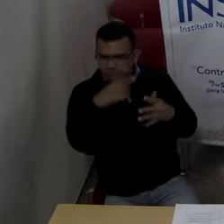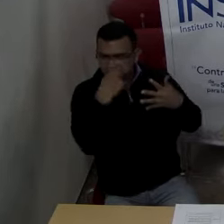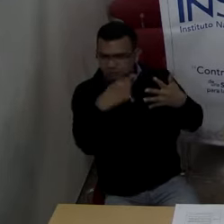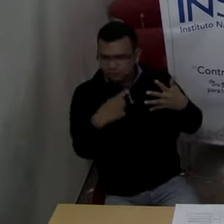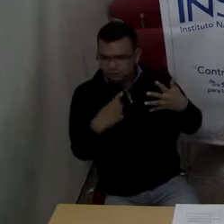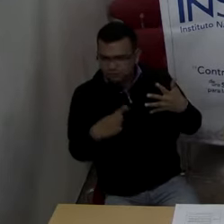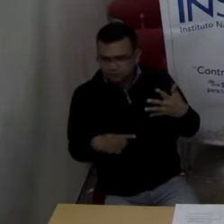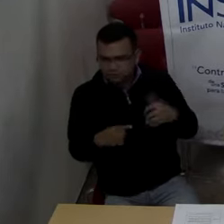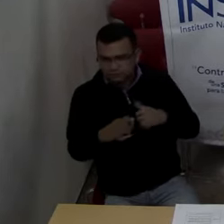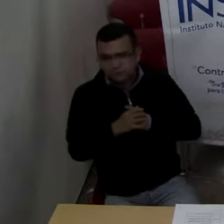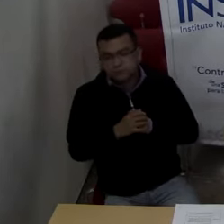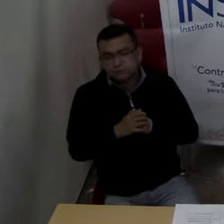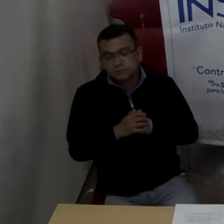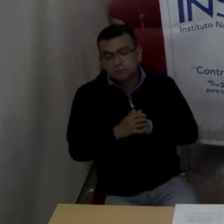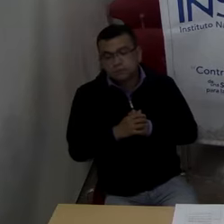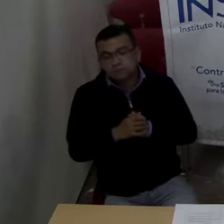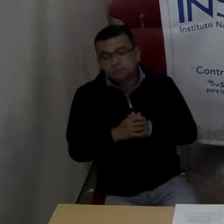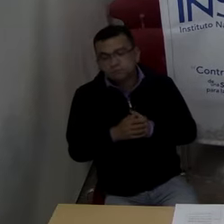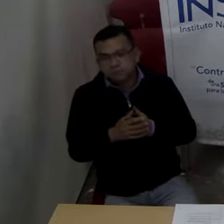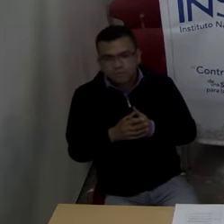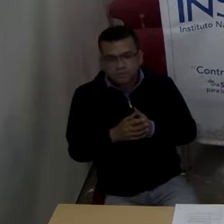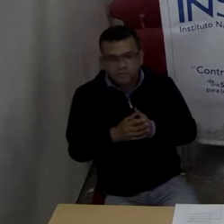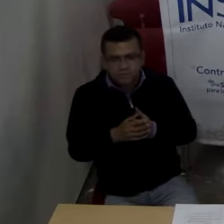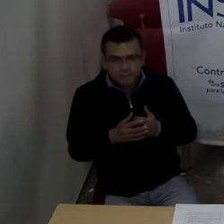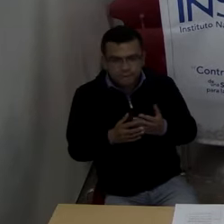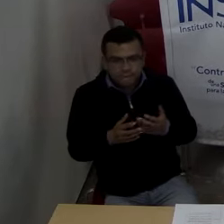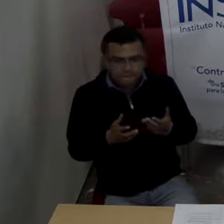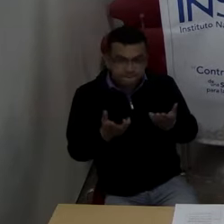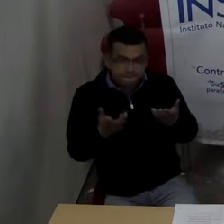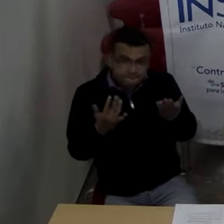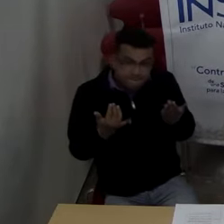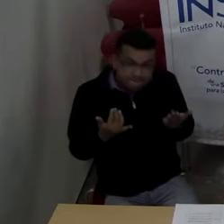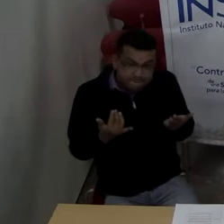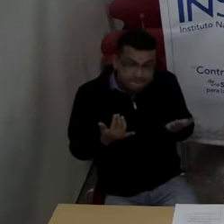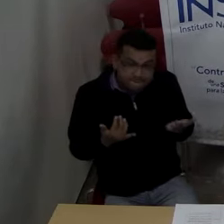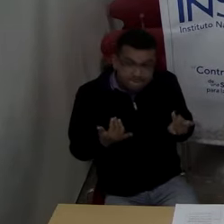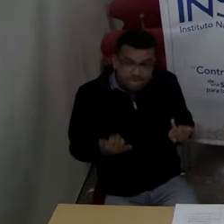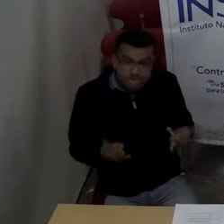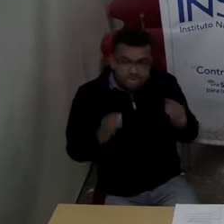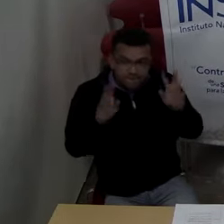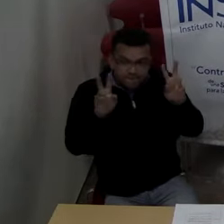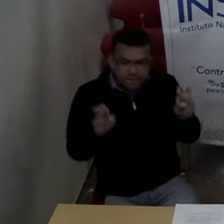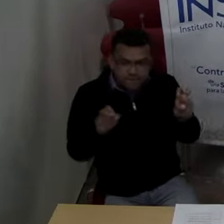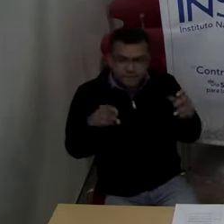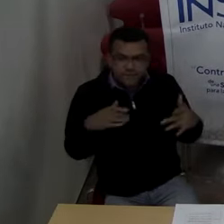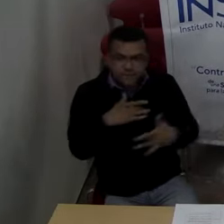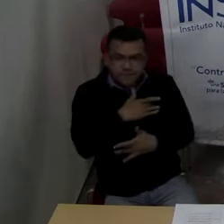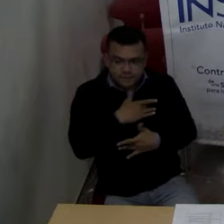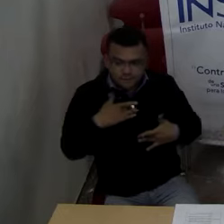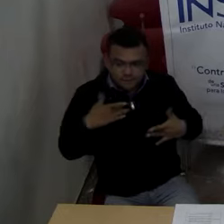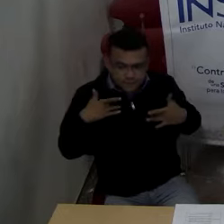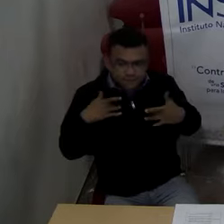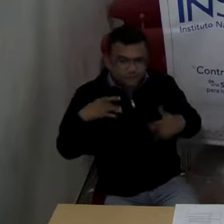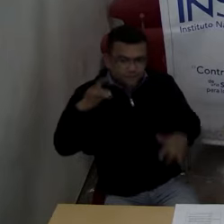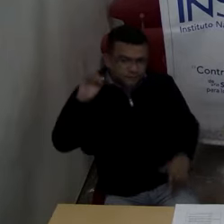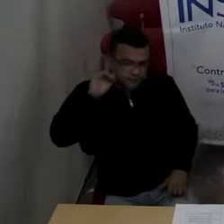Para las sesiones que hemos denominado salud auditiva y comunicativa, los